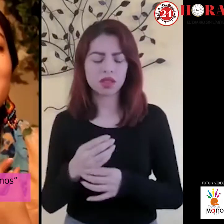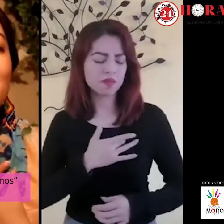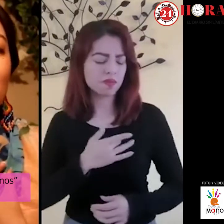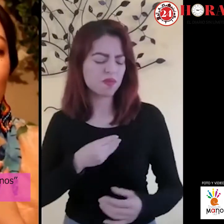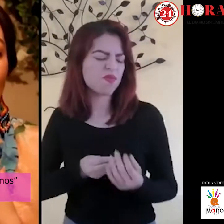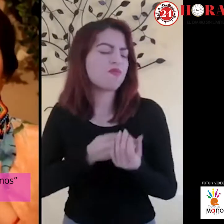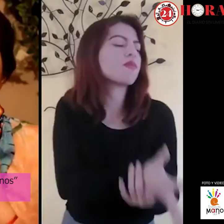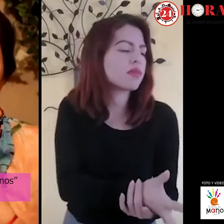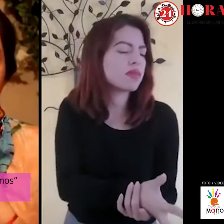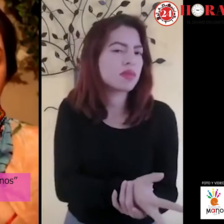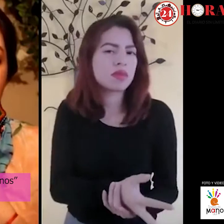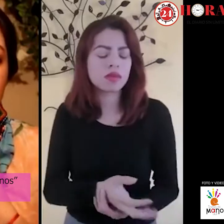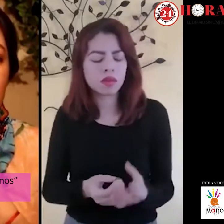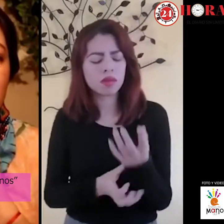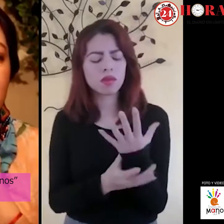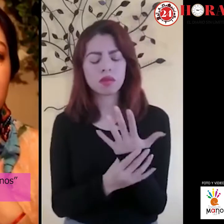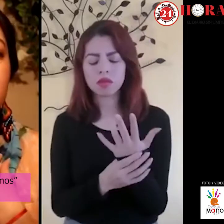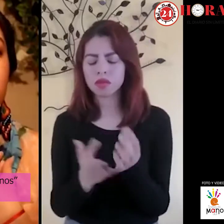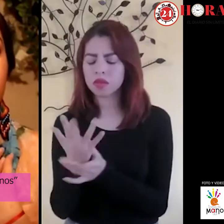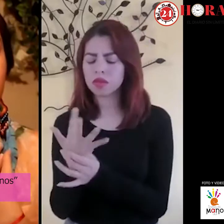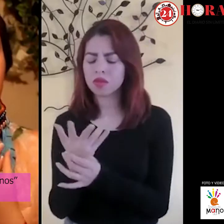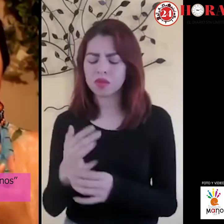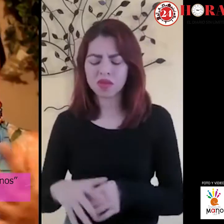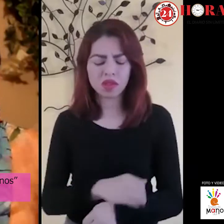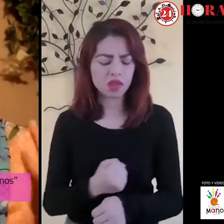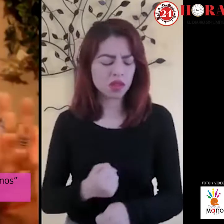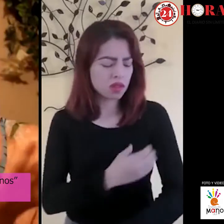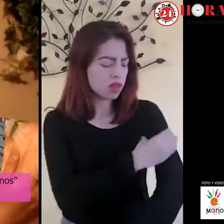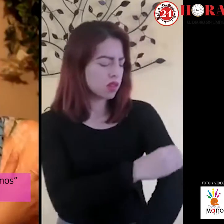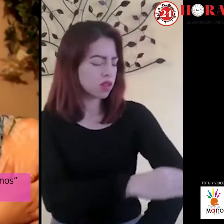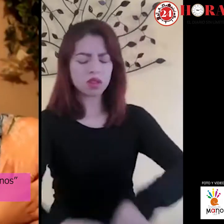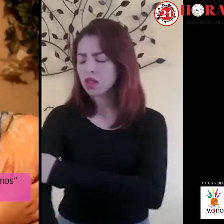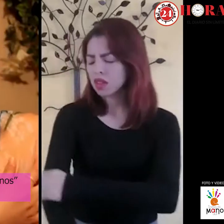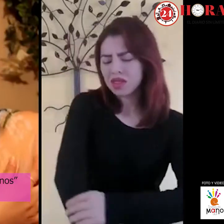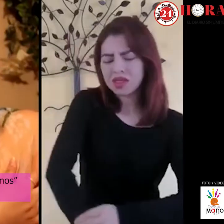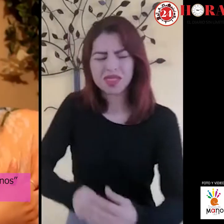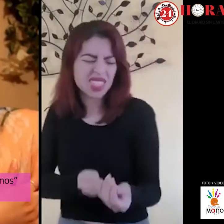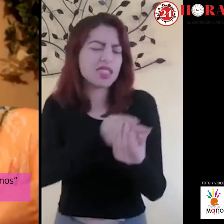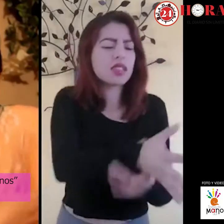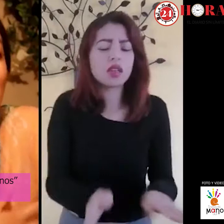brotan del corazón y rompen por los brazos,